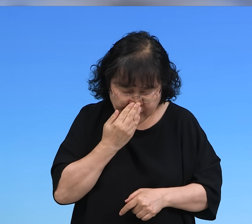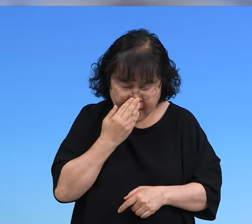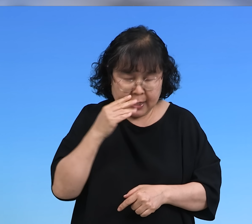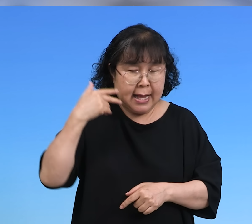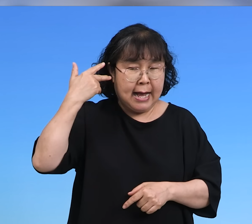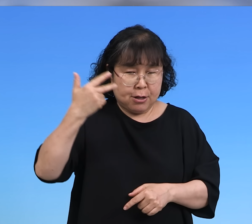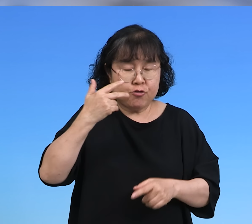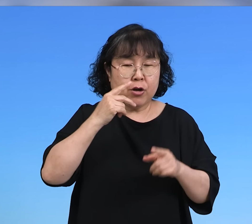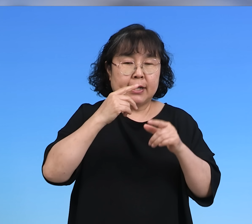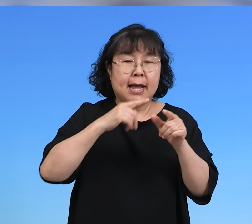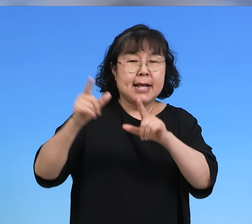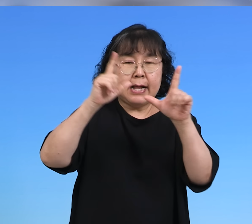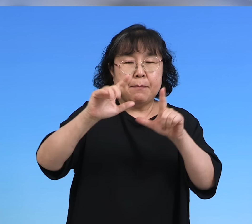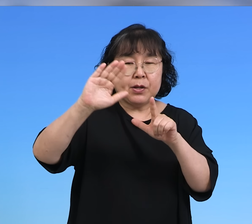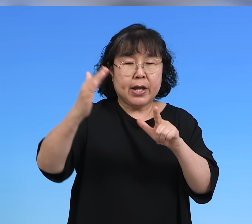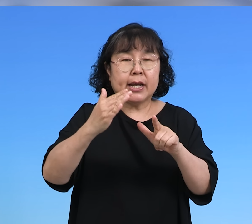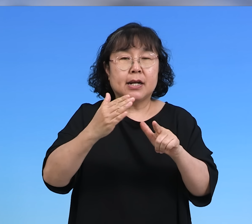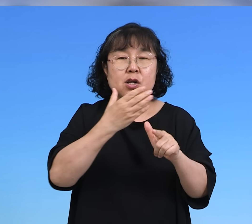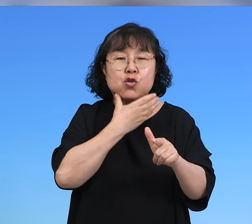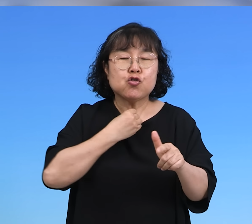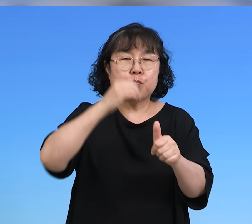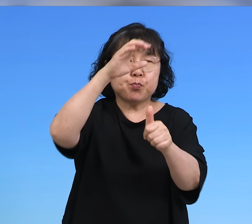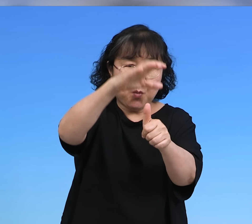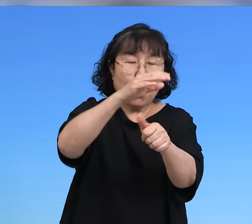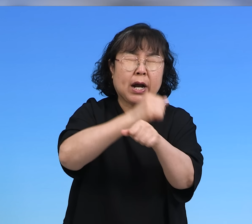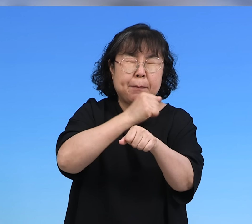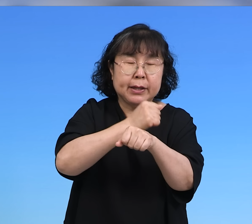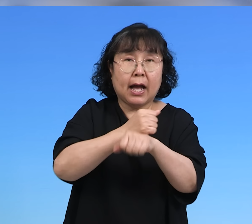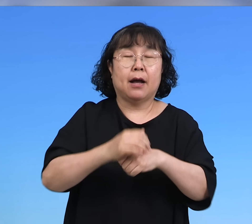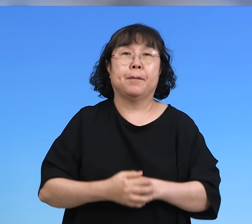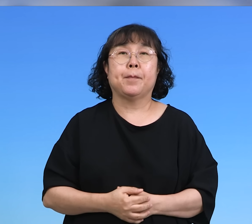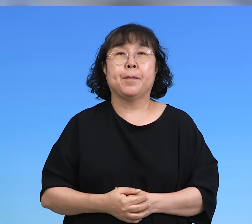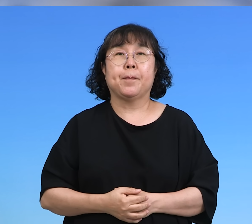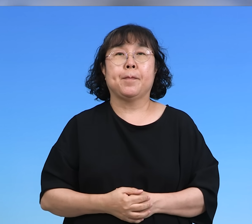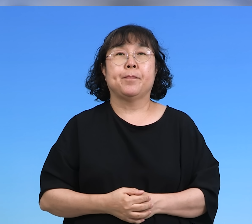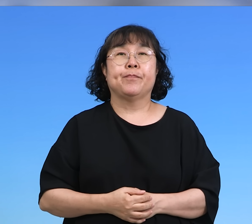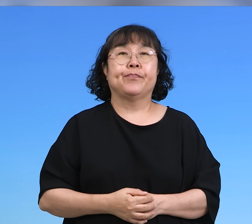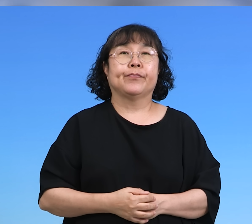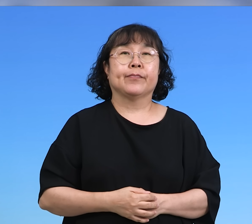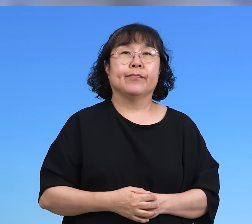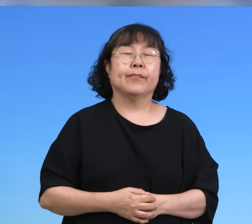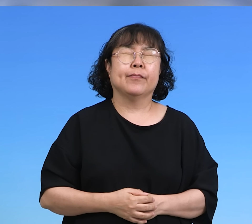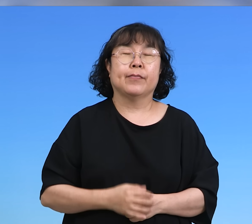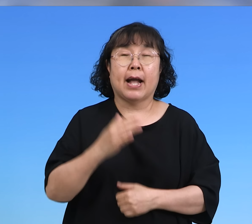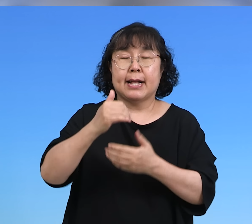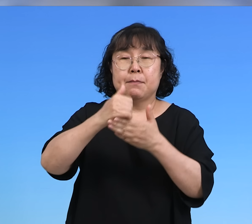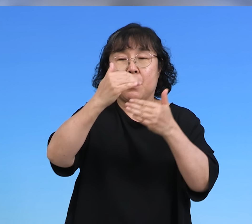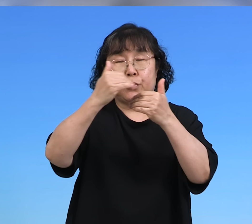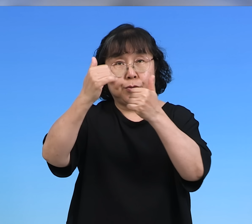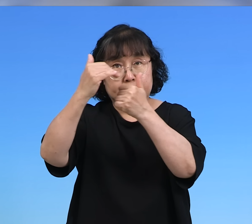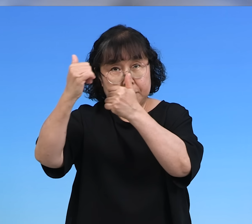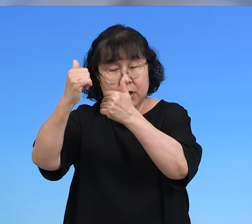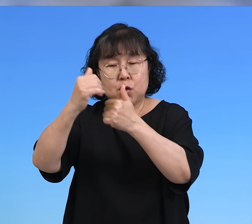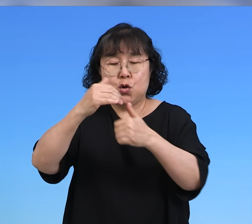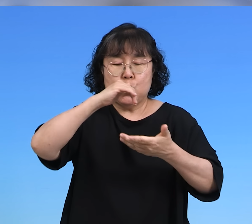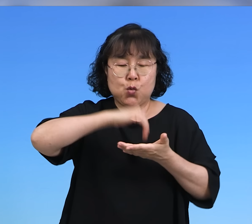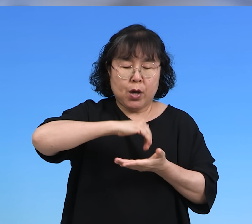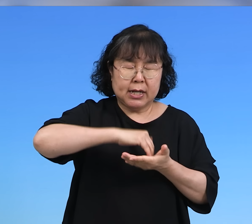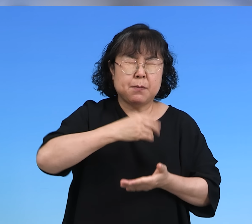삶이 되시기를 주님 이름으로 축복합니다. 우리 특세 때 참 자주 불렀던 찬양입니다. 하나님의